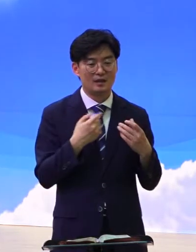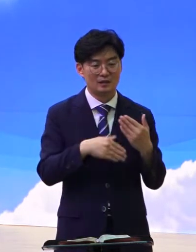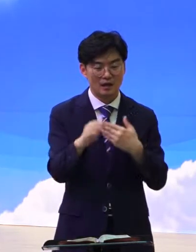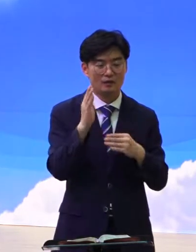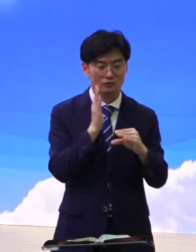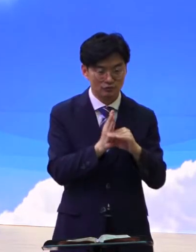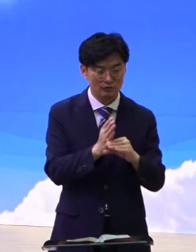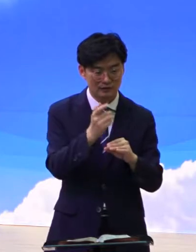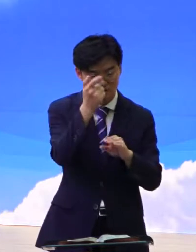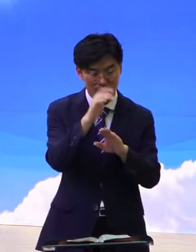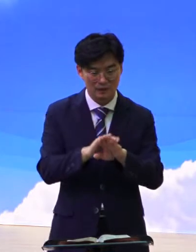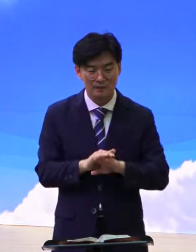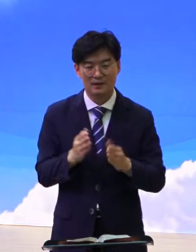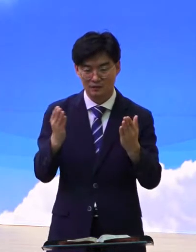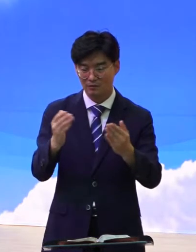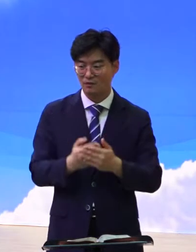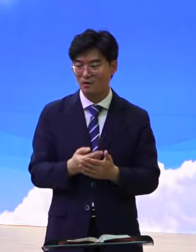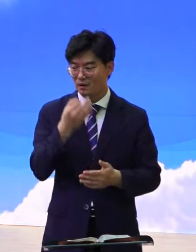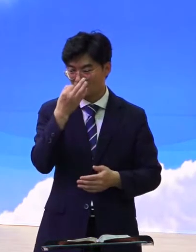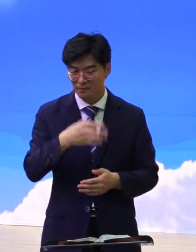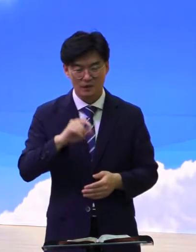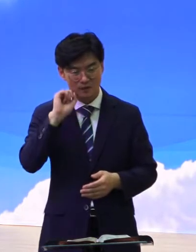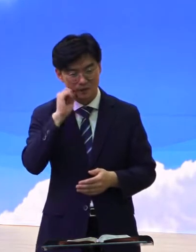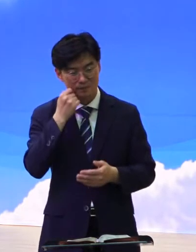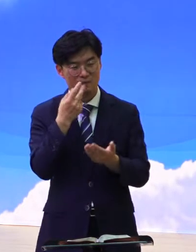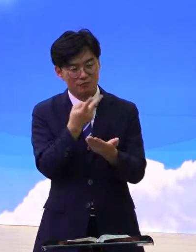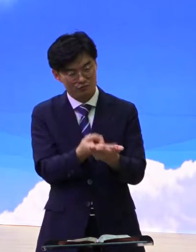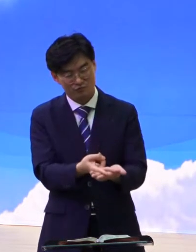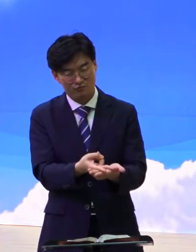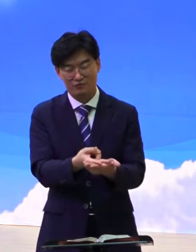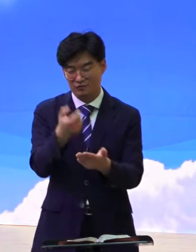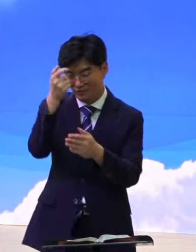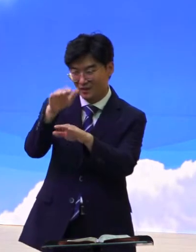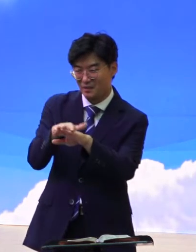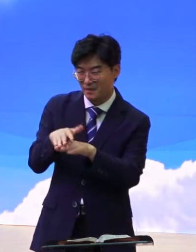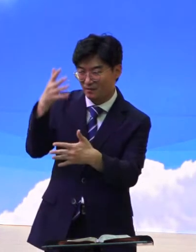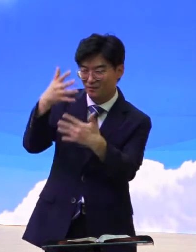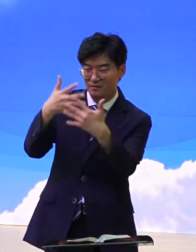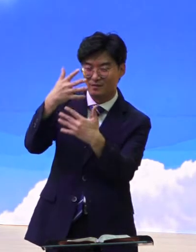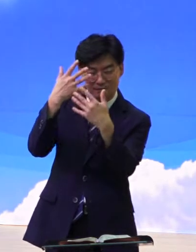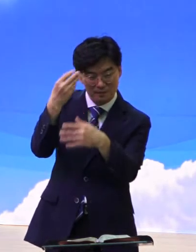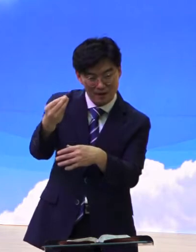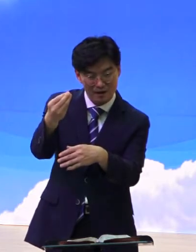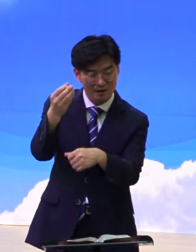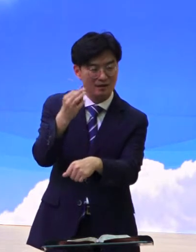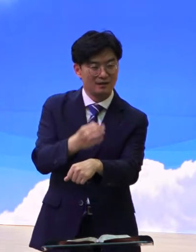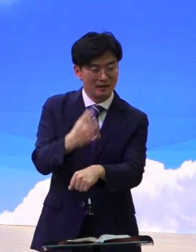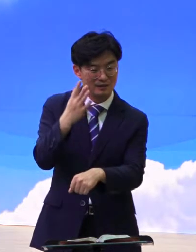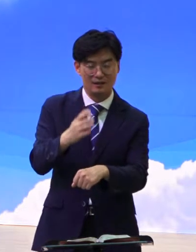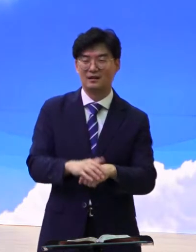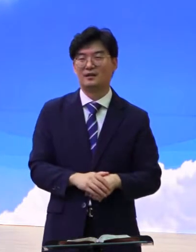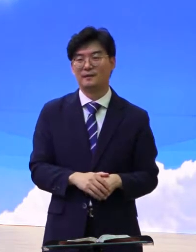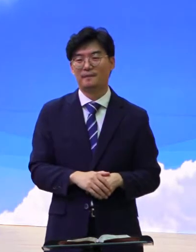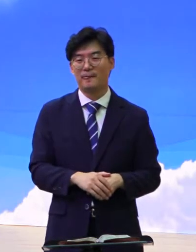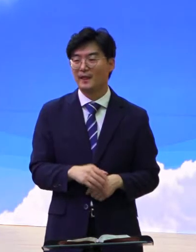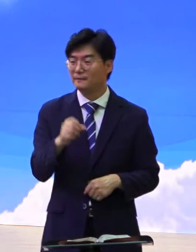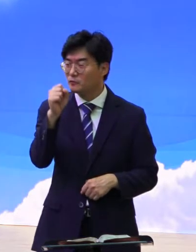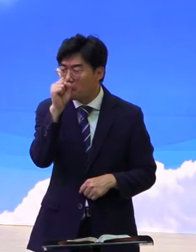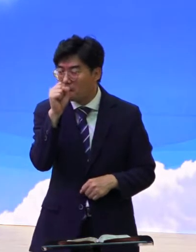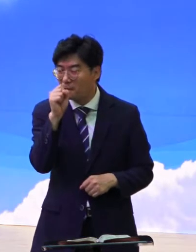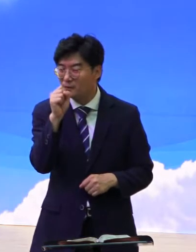때는 집에서도 예배할 수도 있습니다. 편리한 것 같습니다. 물론 편리합니다. 그리고 분명히 좋은